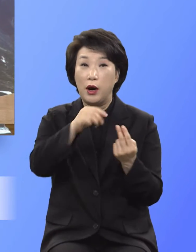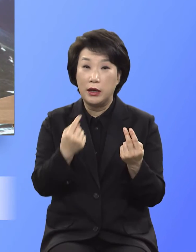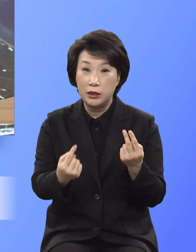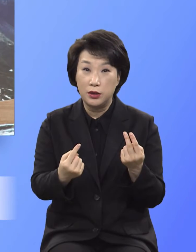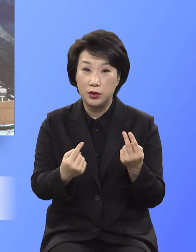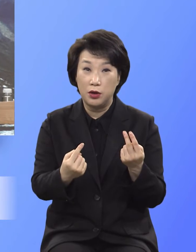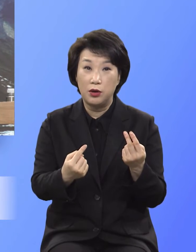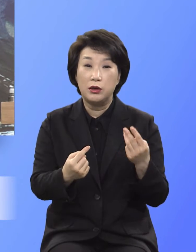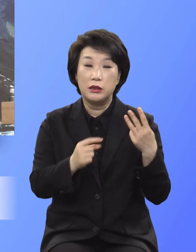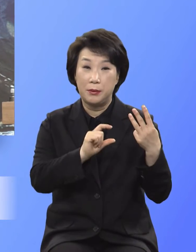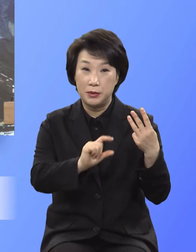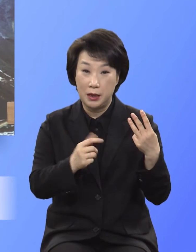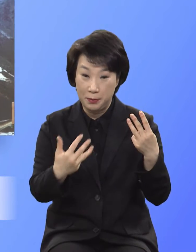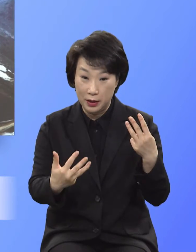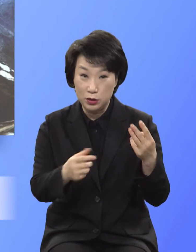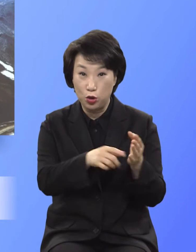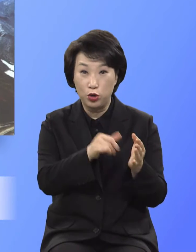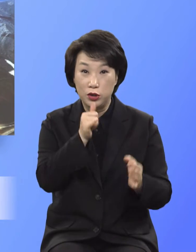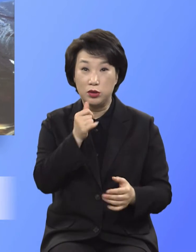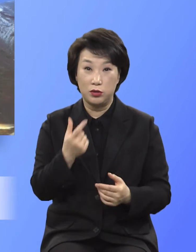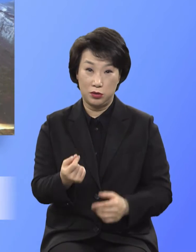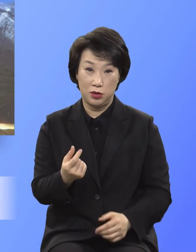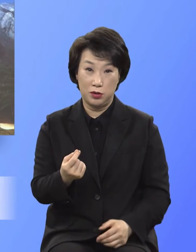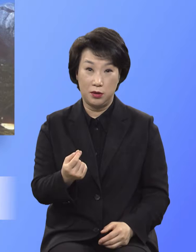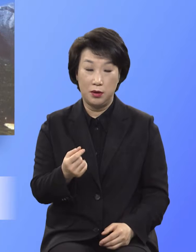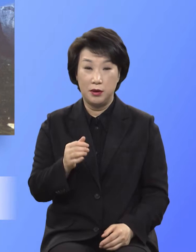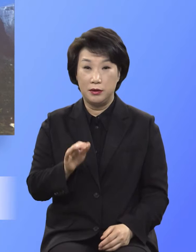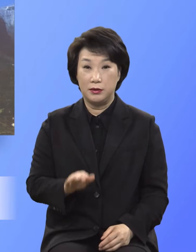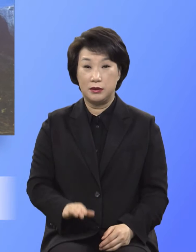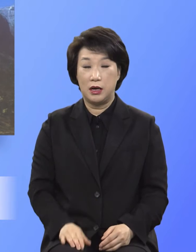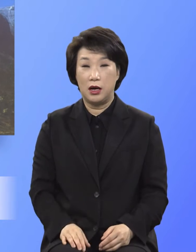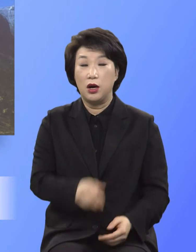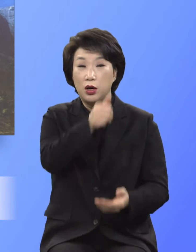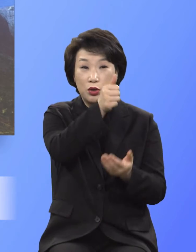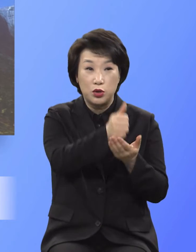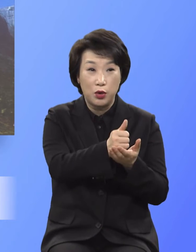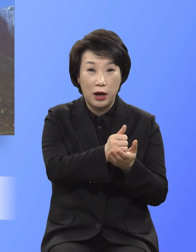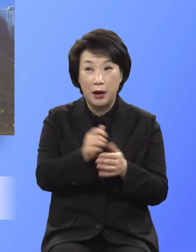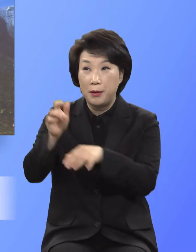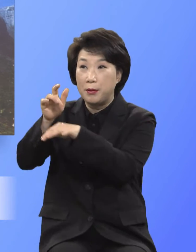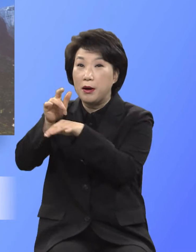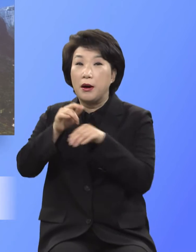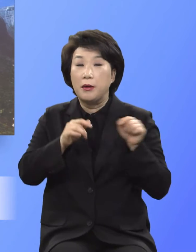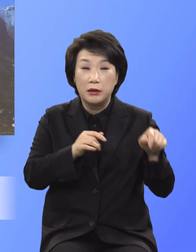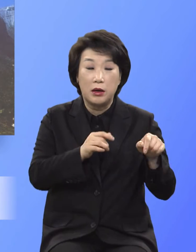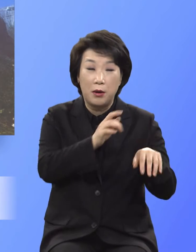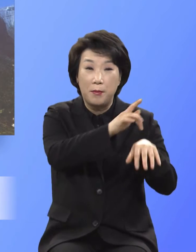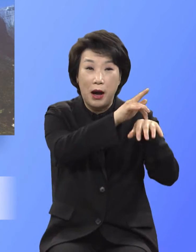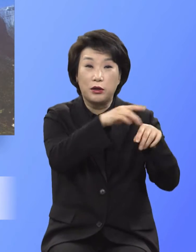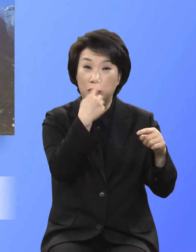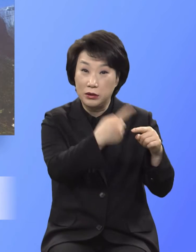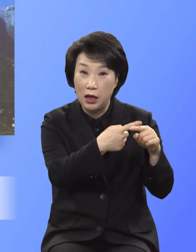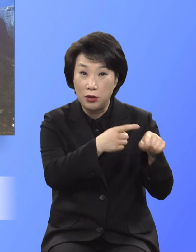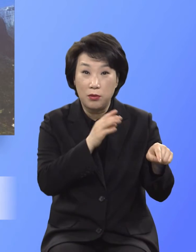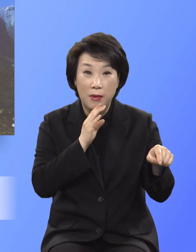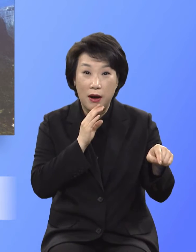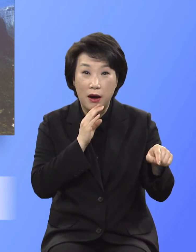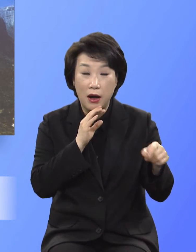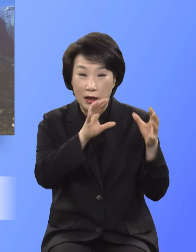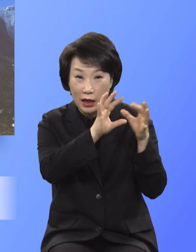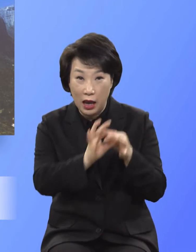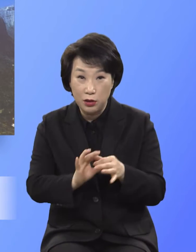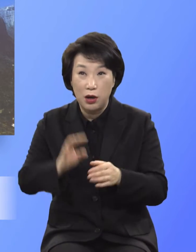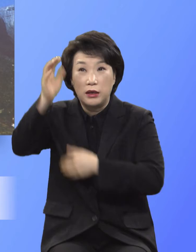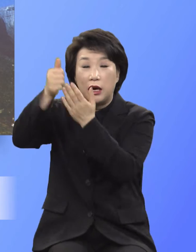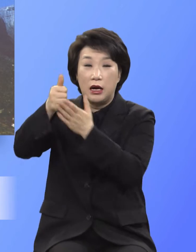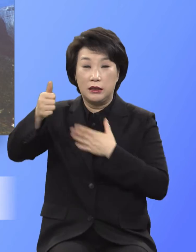요한일서 3장 8절에 말씀하신 대로 죄와 마귀는 동격이기 때문에